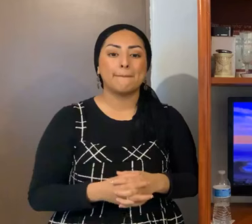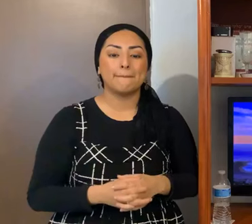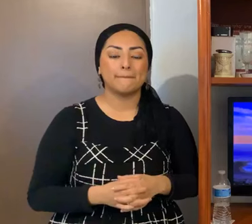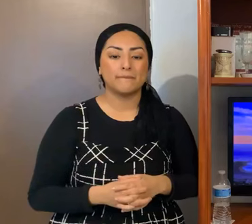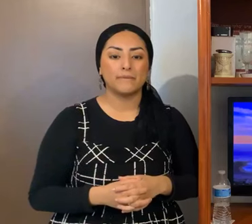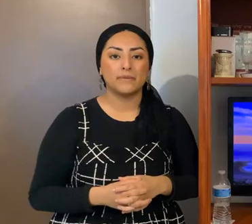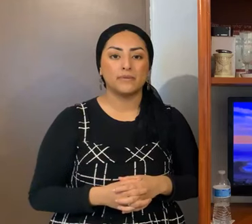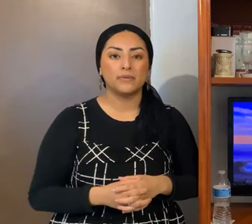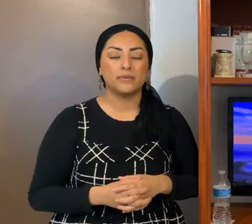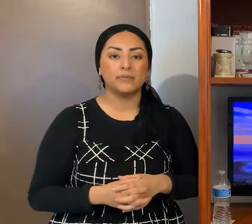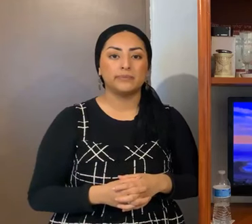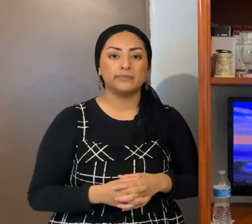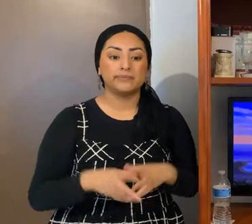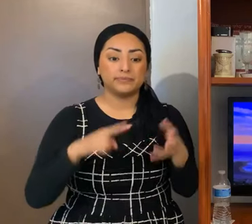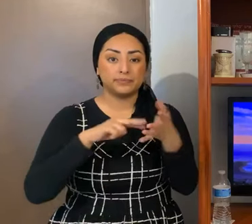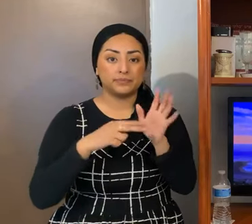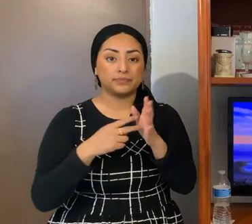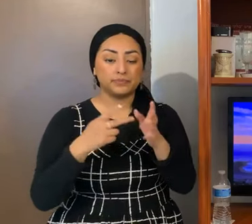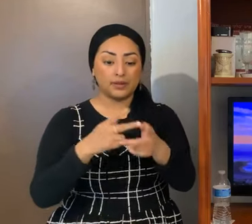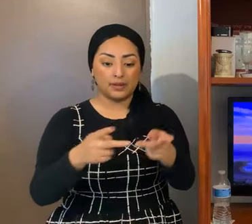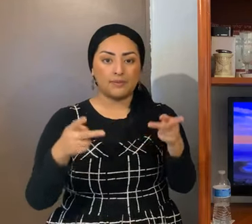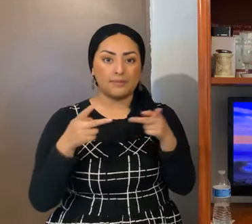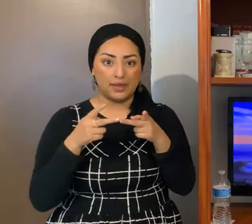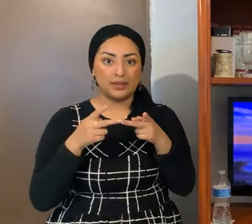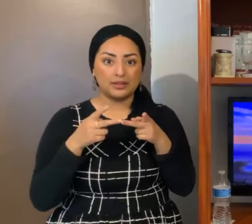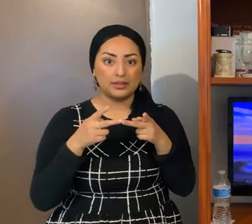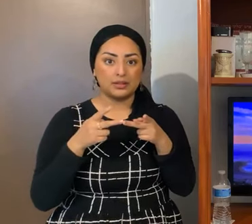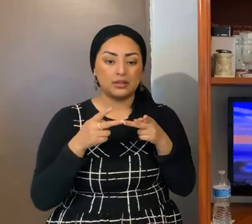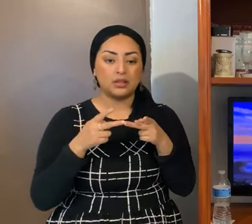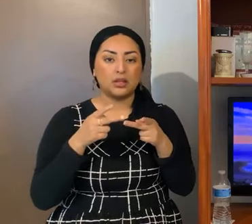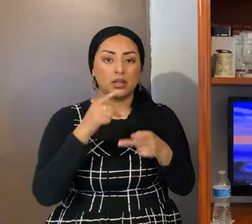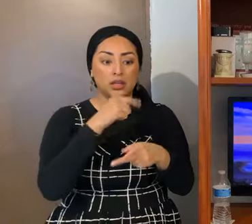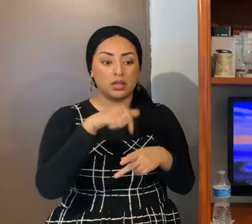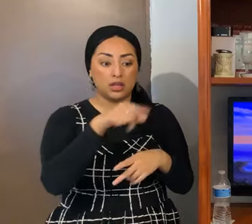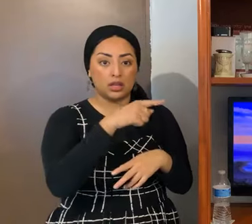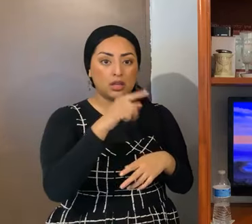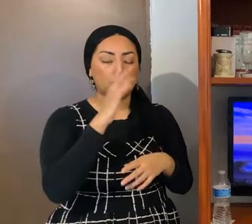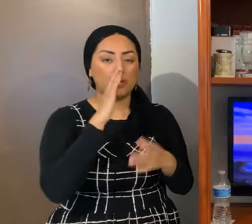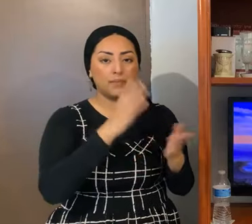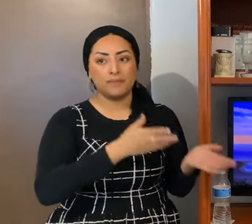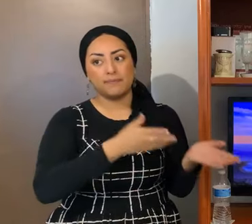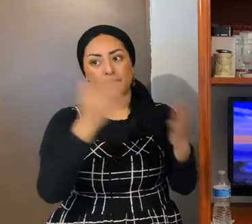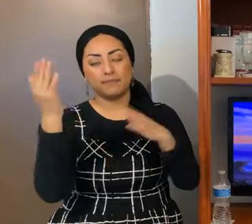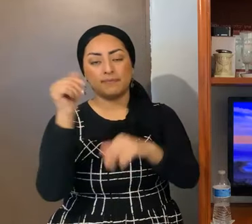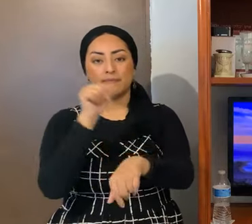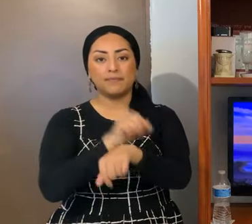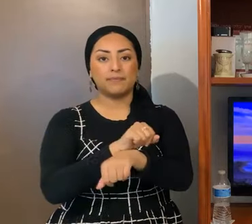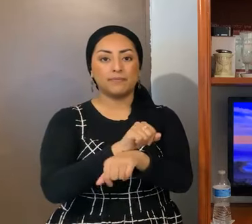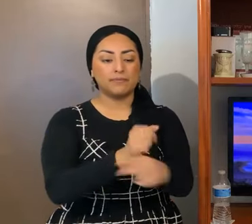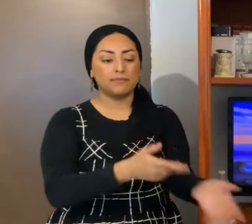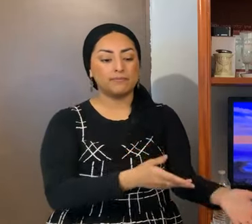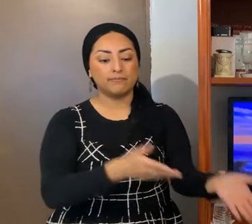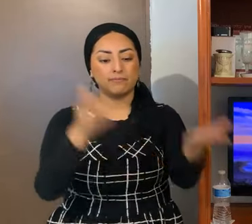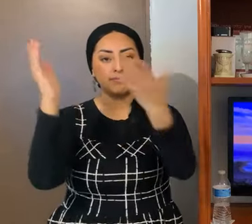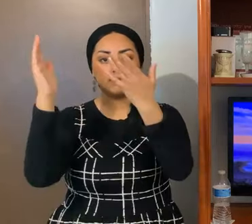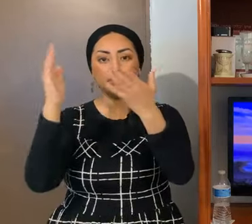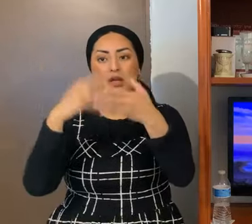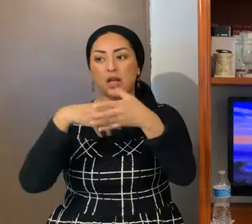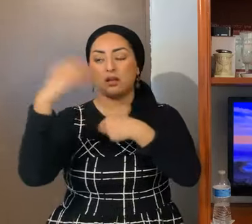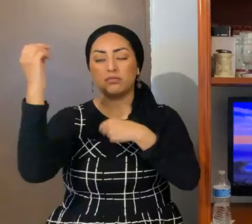los cananitas, es que la tierra los vomitaría de su boca, que la tierra los vomitaría de ese